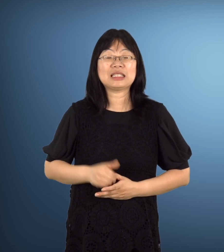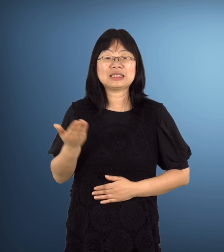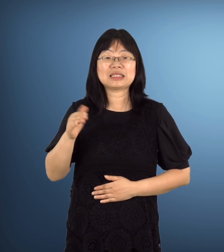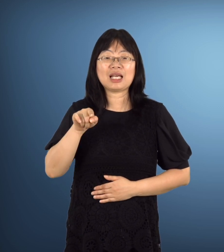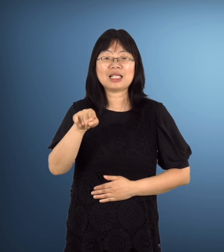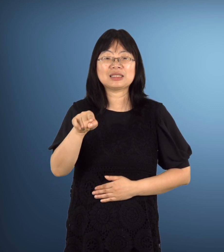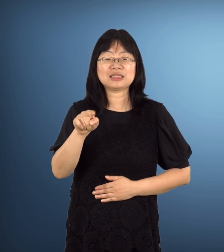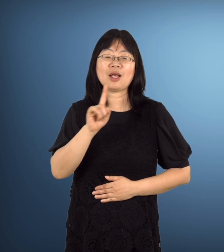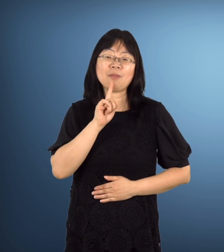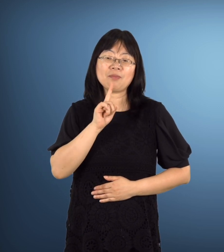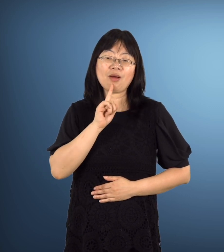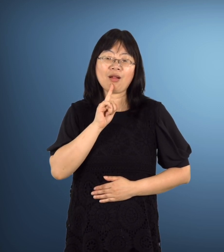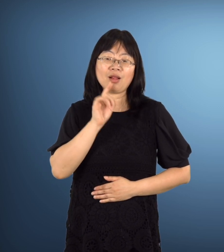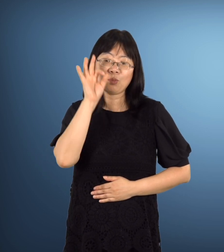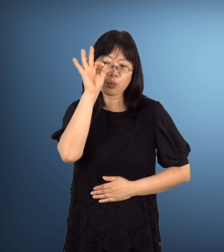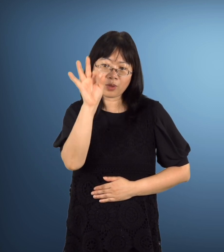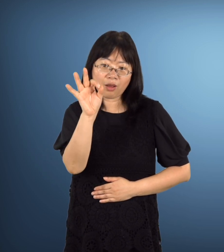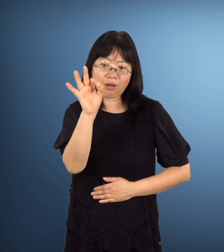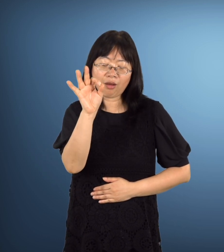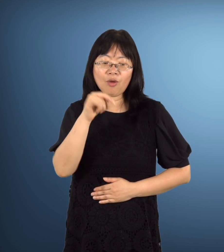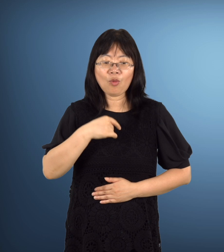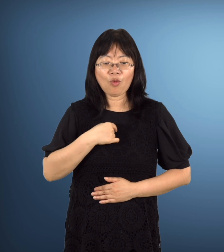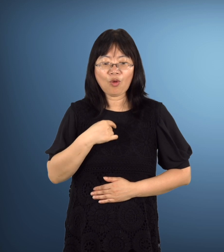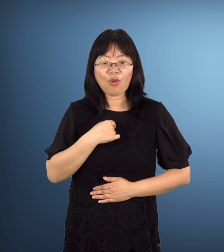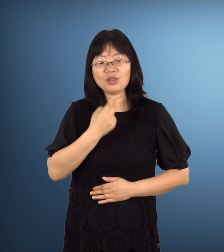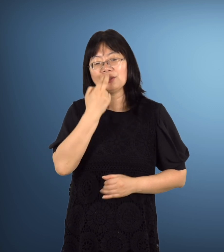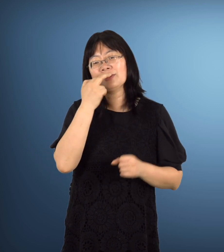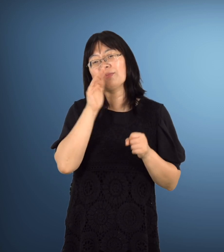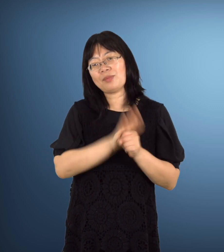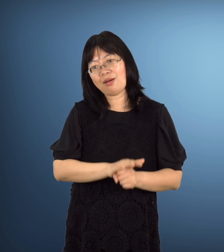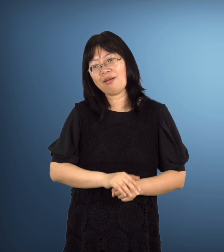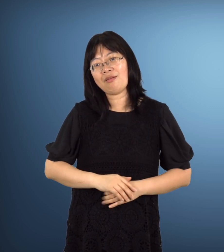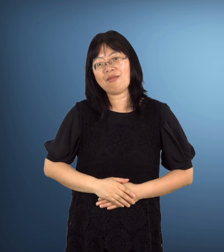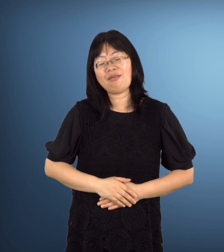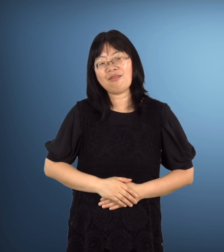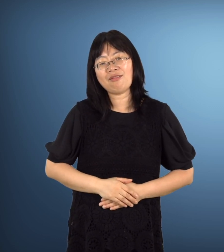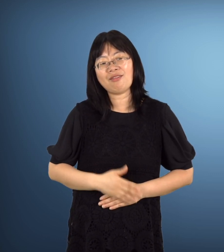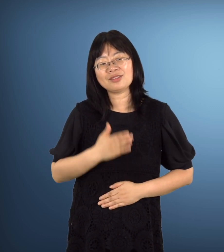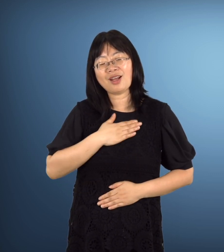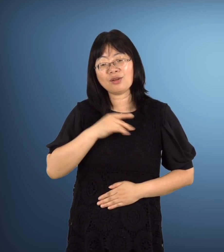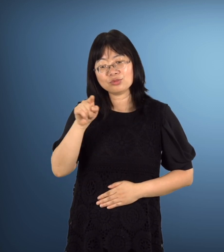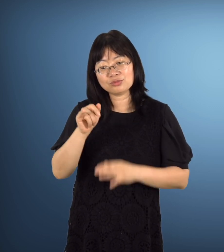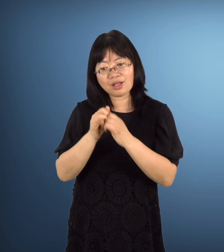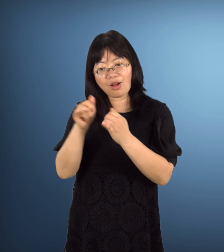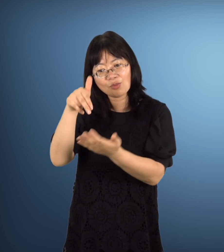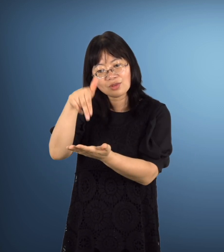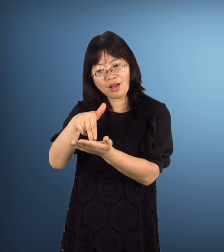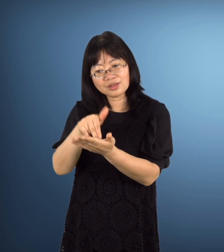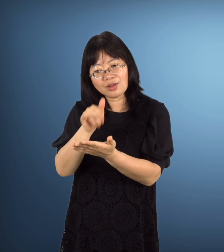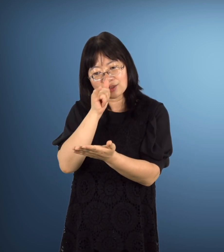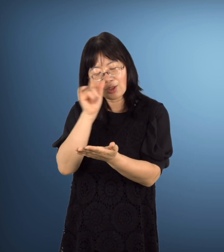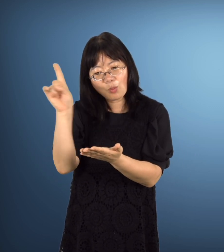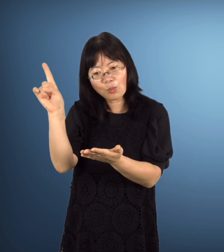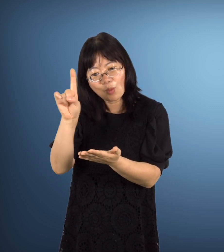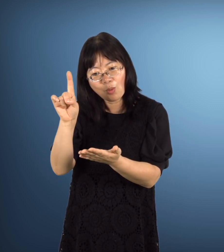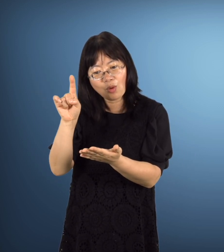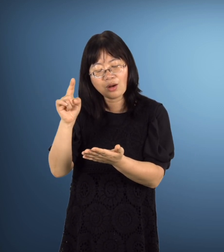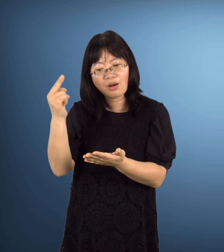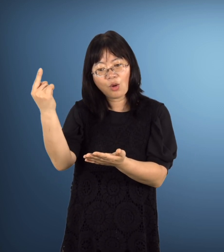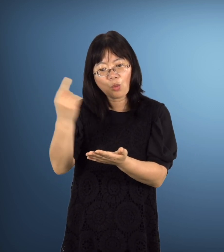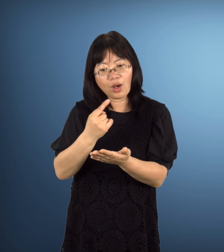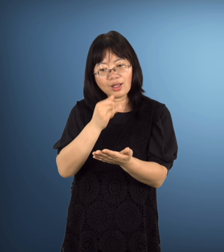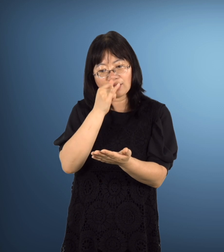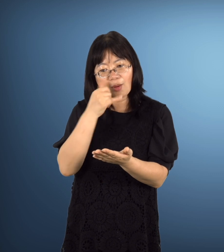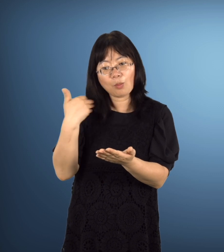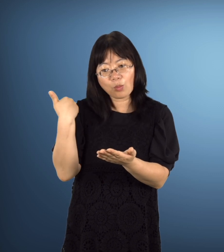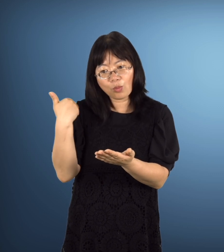그런데 그런 얘기를 할 때는 내가 어처구니가 없어요. 난 그 사람이 무슨 사정이 있는지 여기